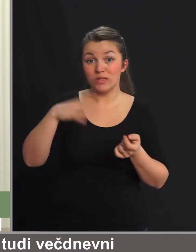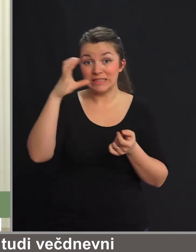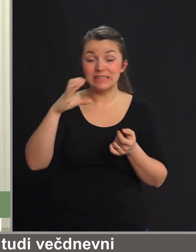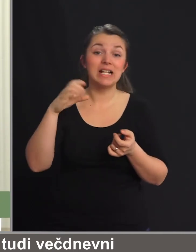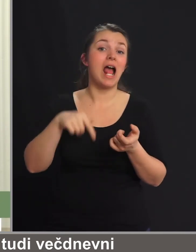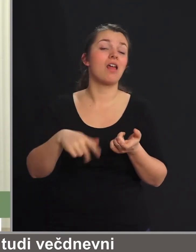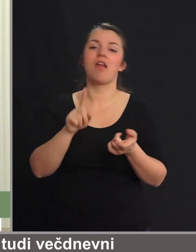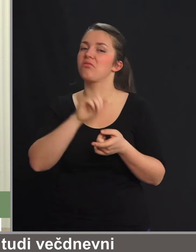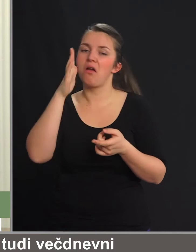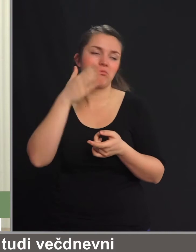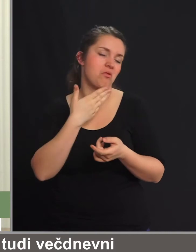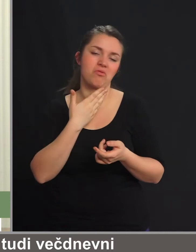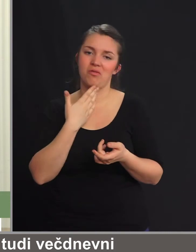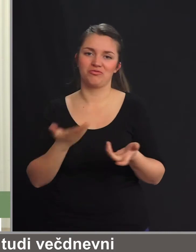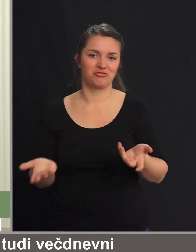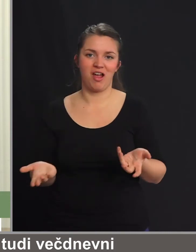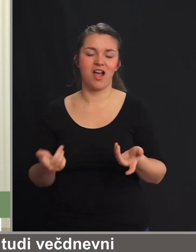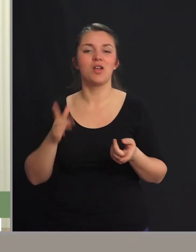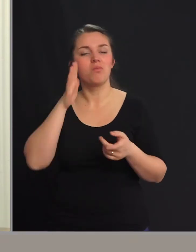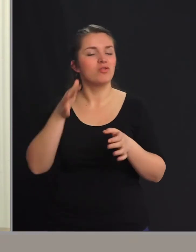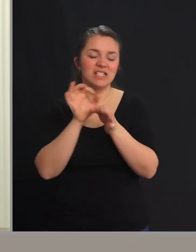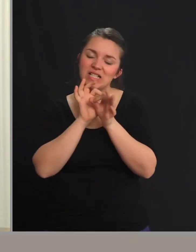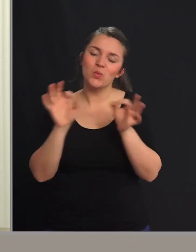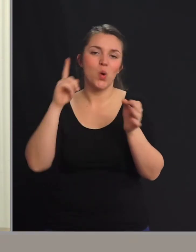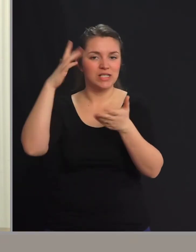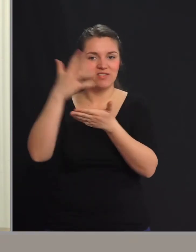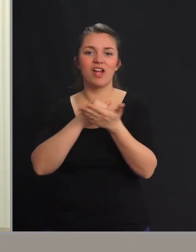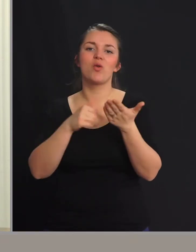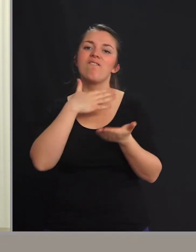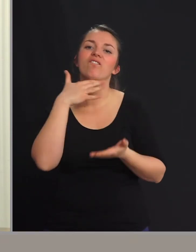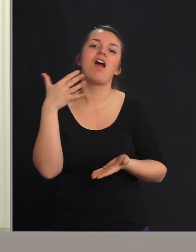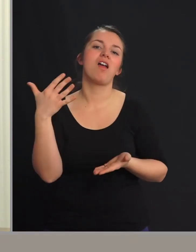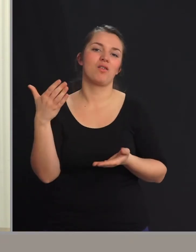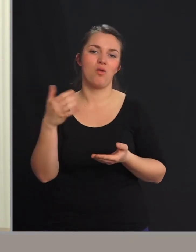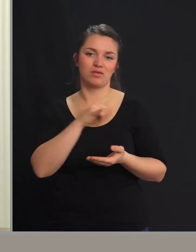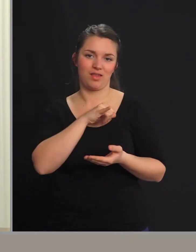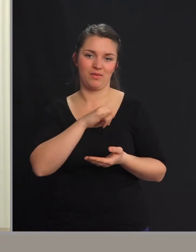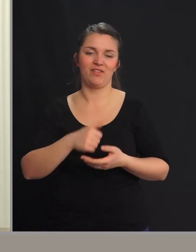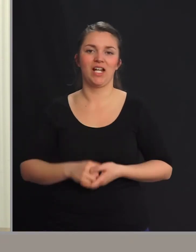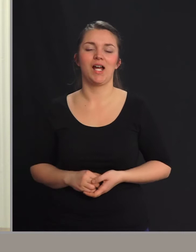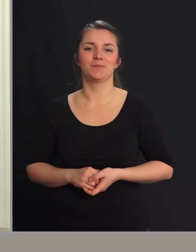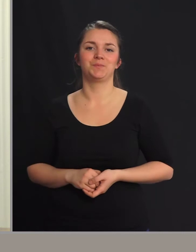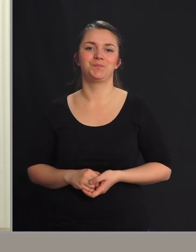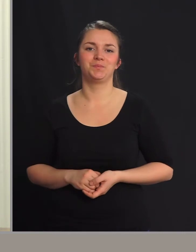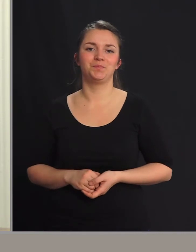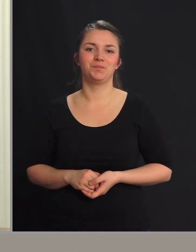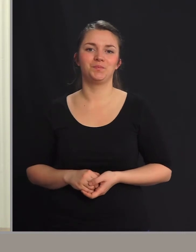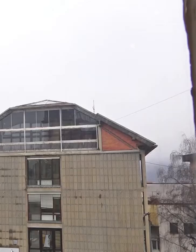večdnevni obisk v Celje, mu zagotovo ne bo dolg čas in bo zagotovo zvedel veliko